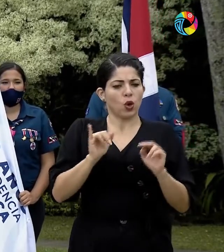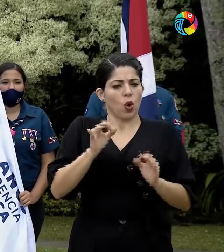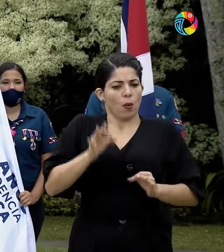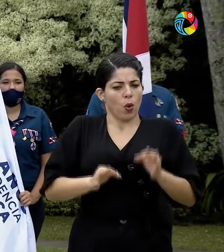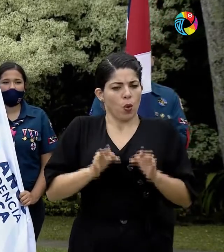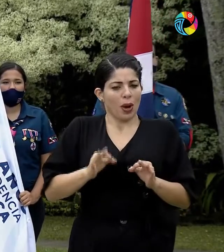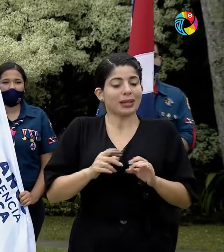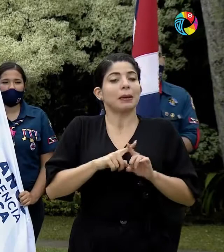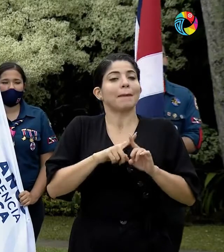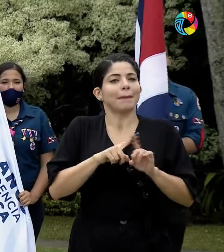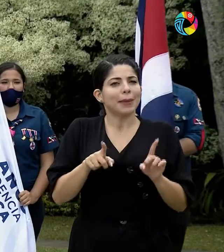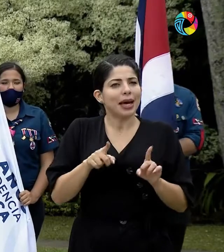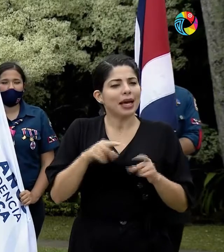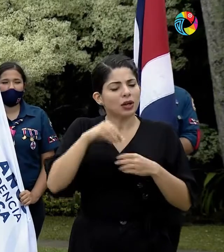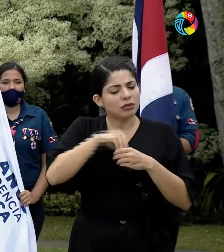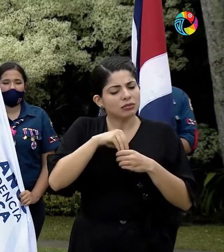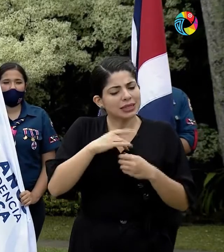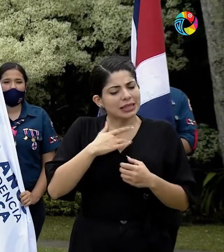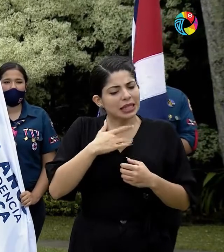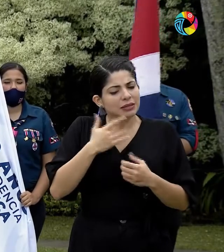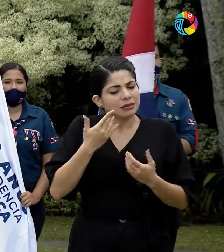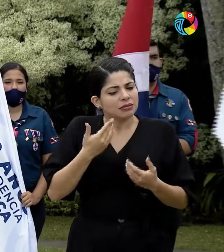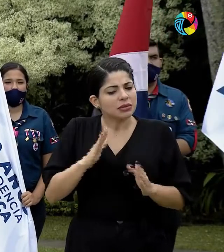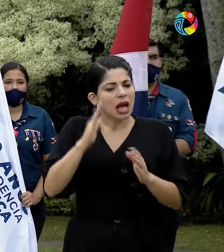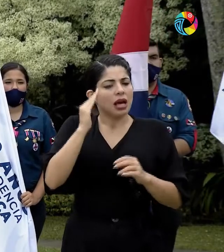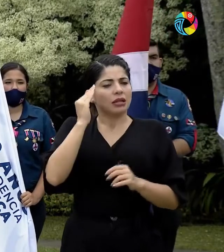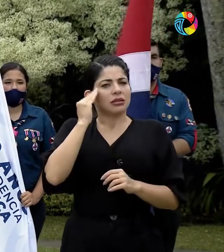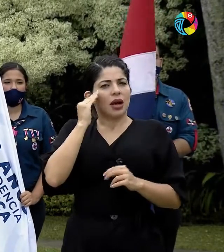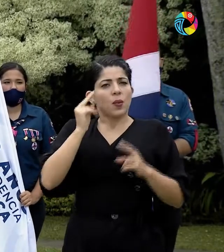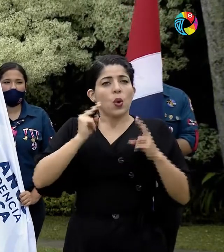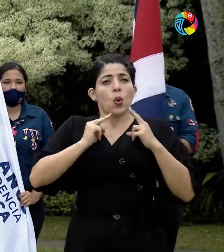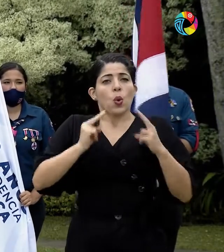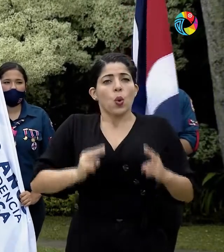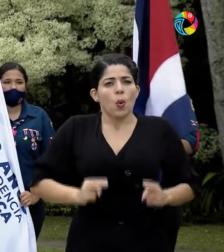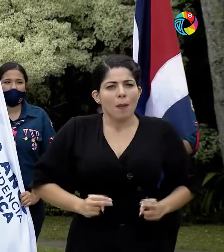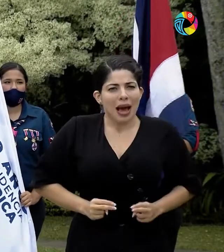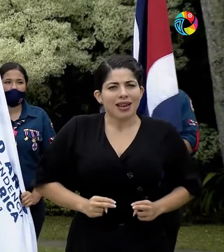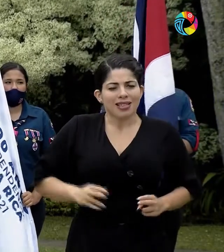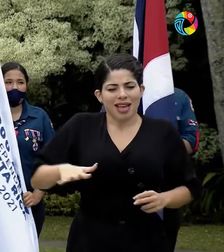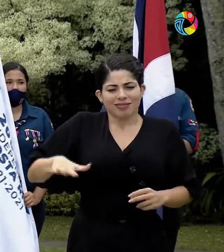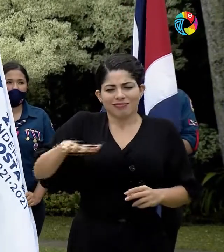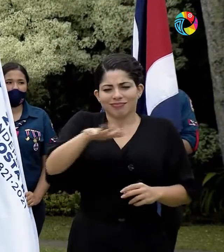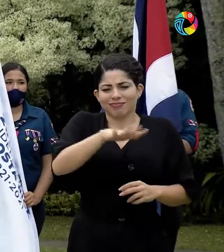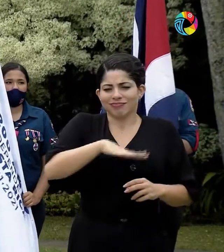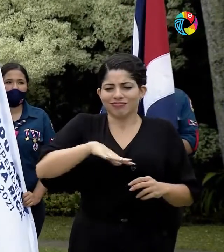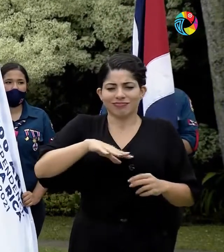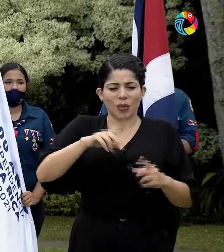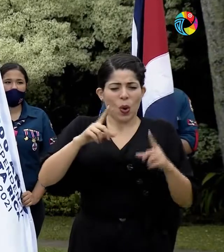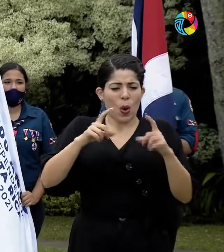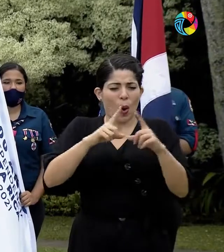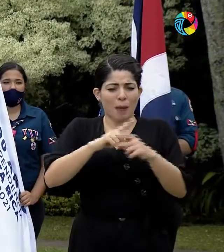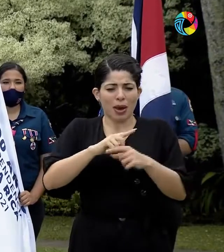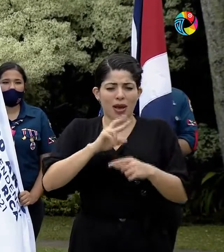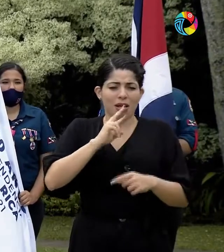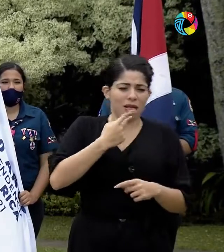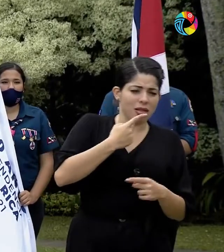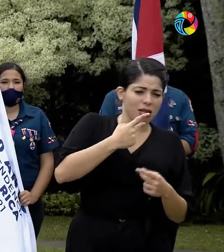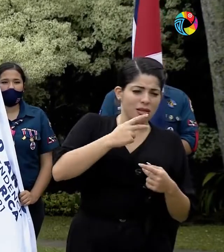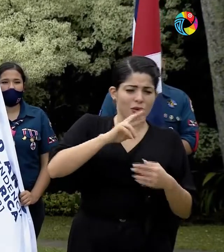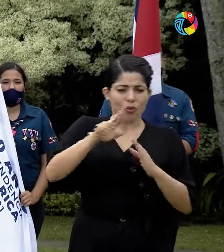la sensibilidad de quien sabe que la humanidad es un complejo universo de contradicciones